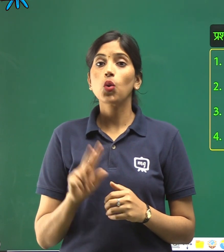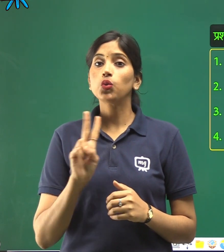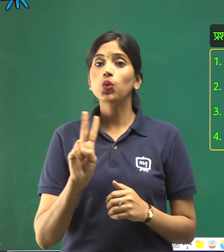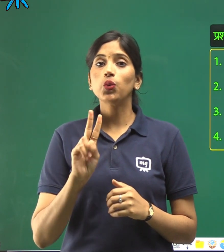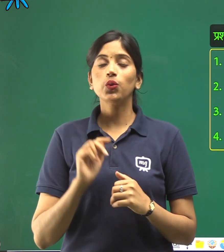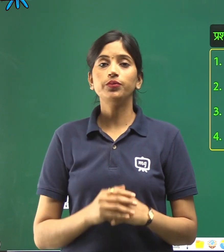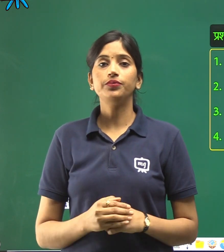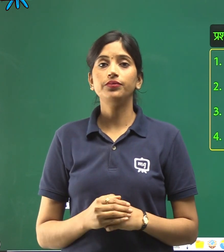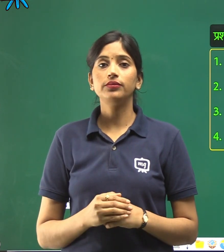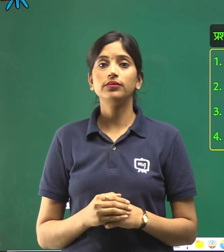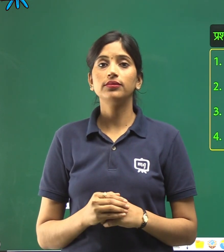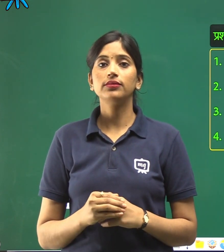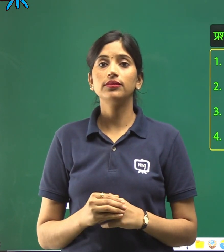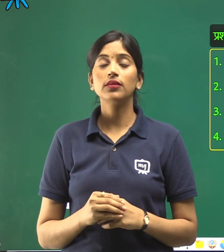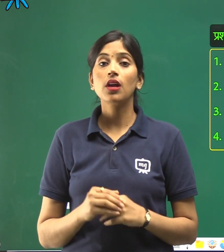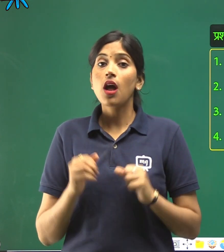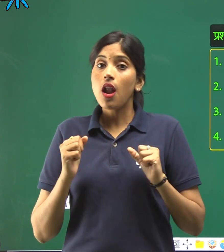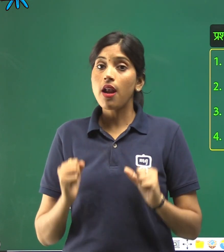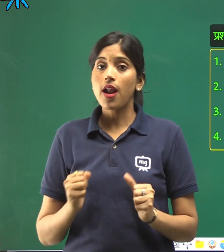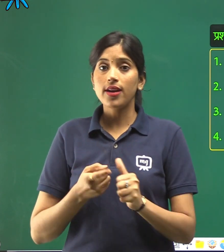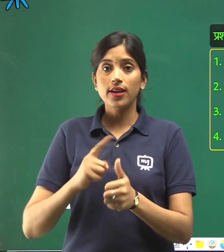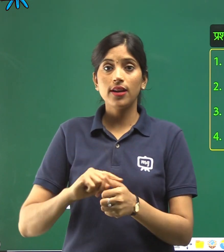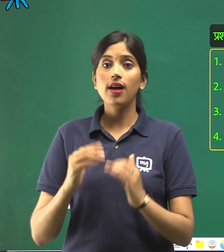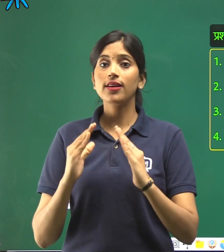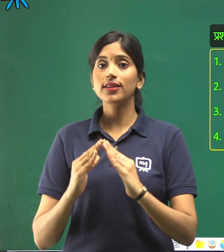दोनों का रहने का घर